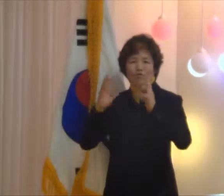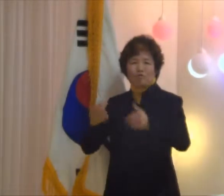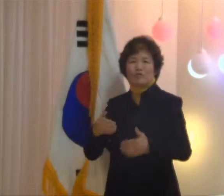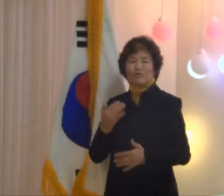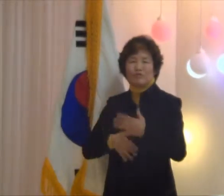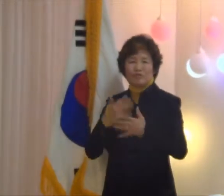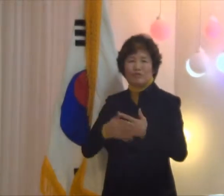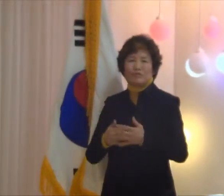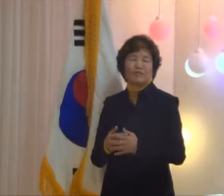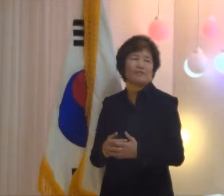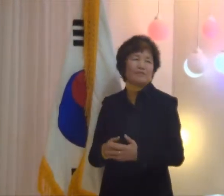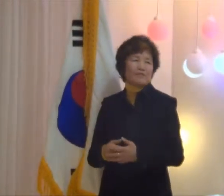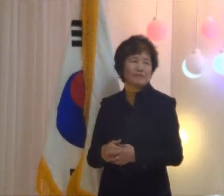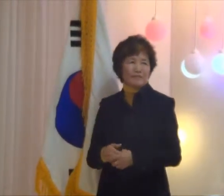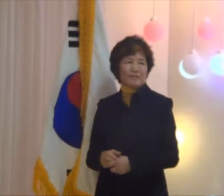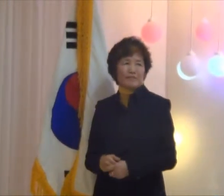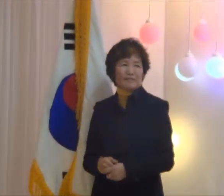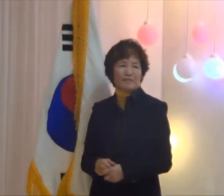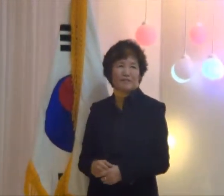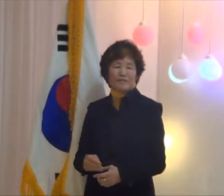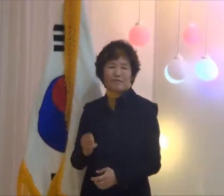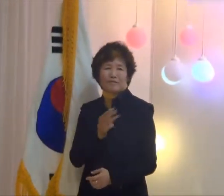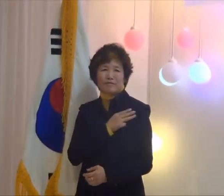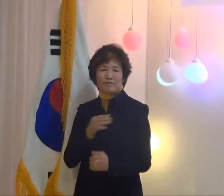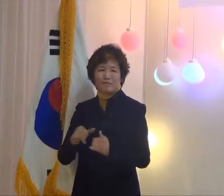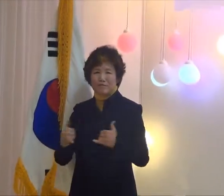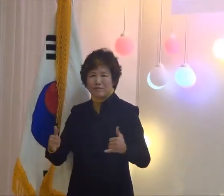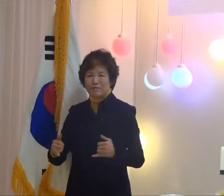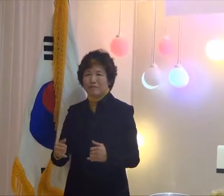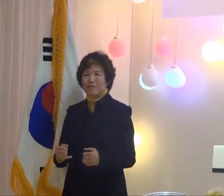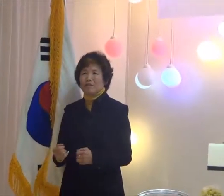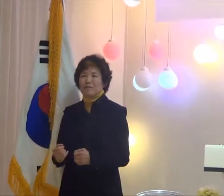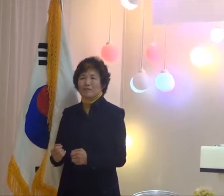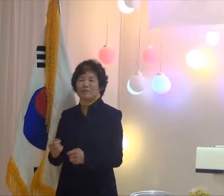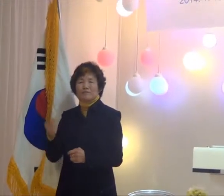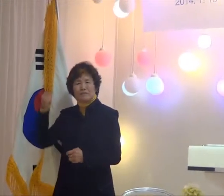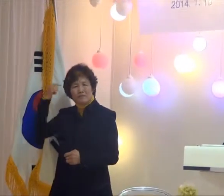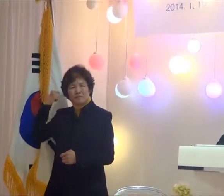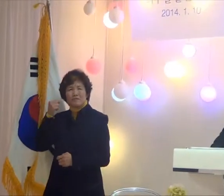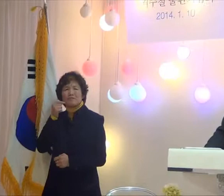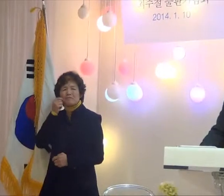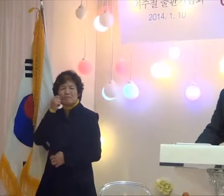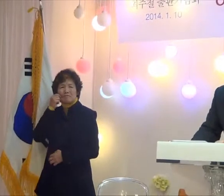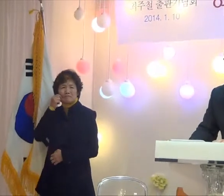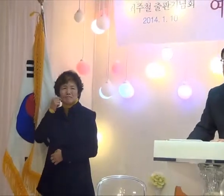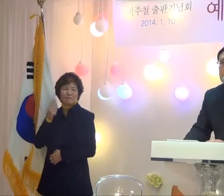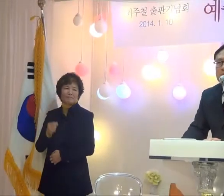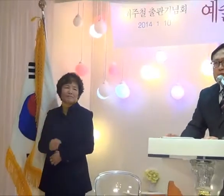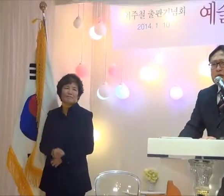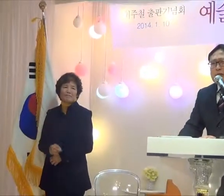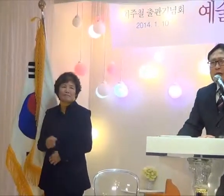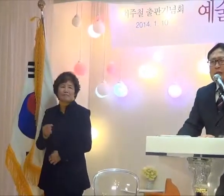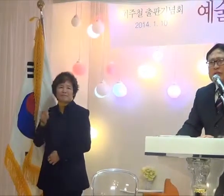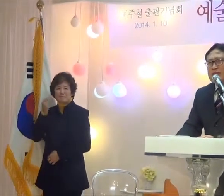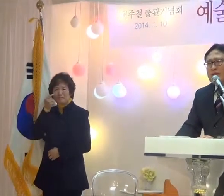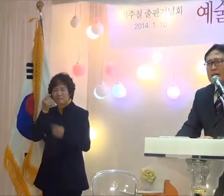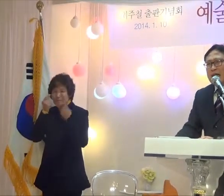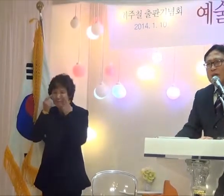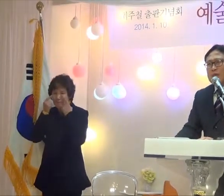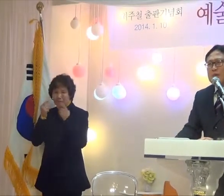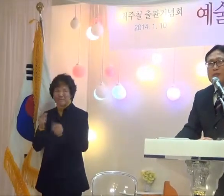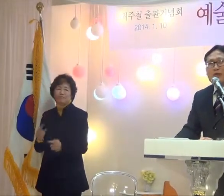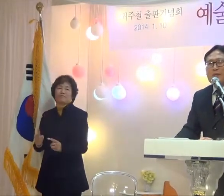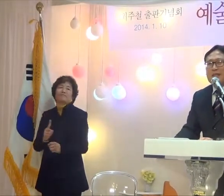이 헬스가 들어가는데 부천 시민은 필요 와닿지가 않다고 그럽니다. 근데 정확하게 말하면 부천하면